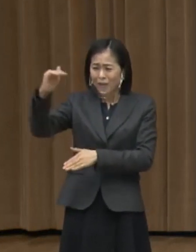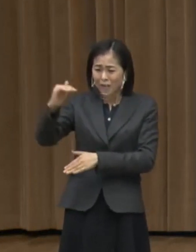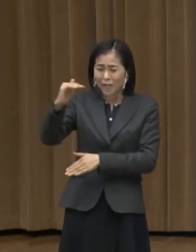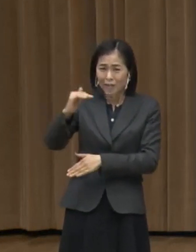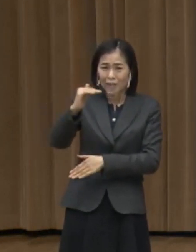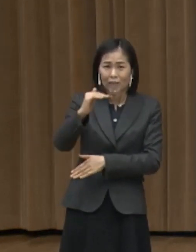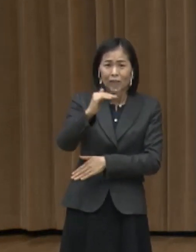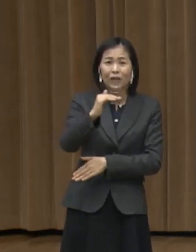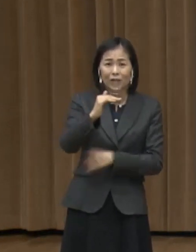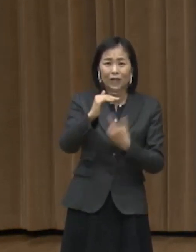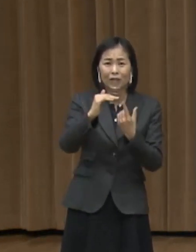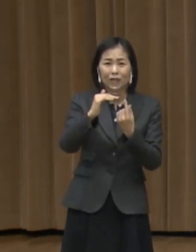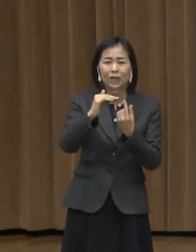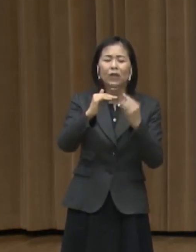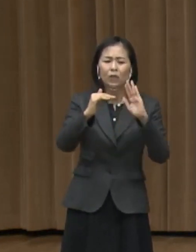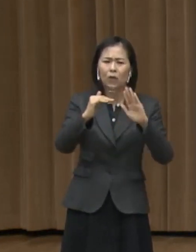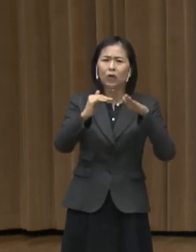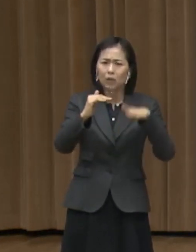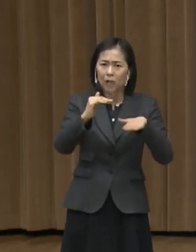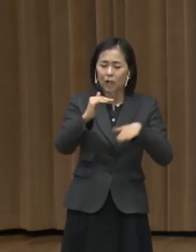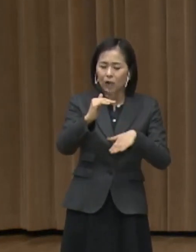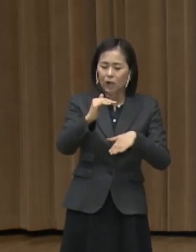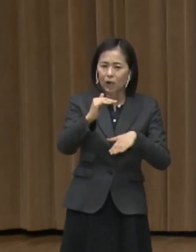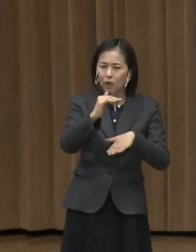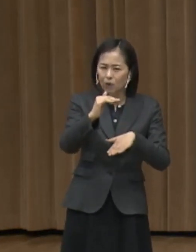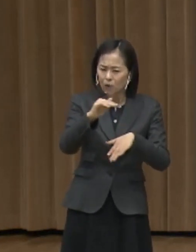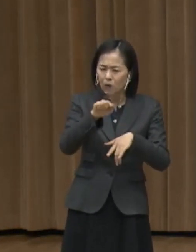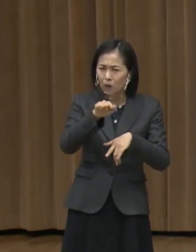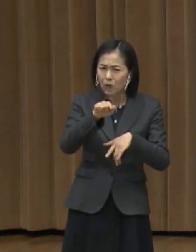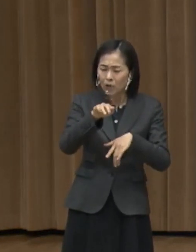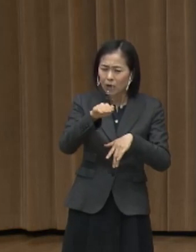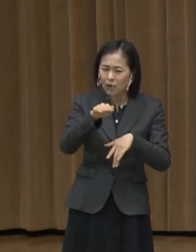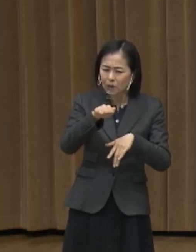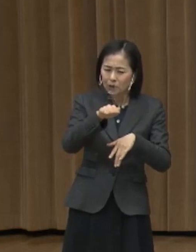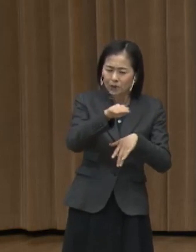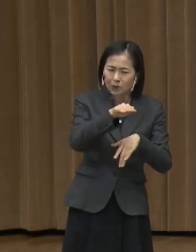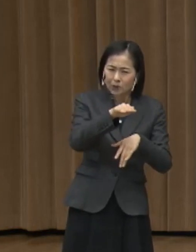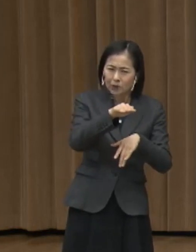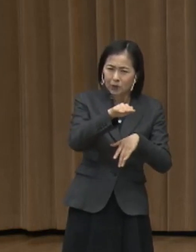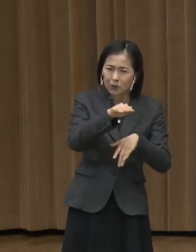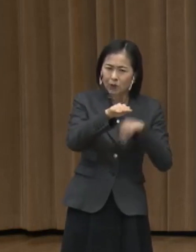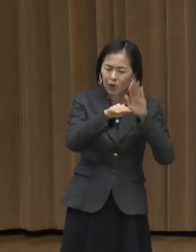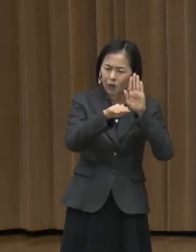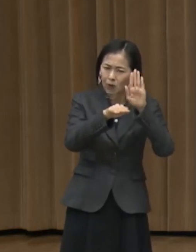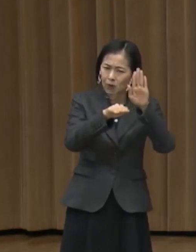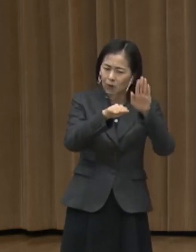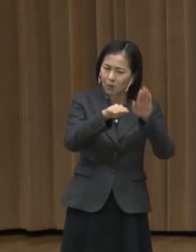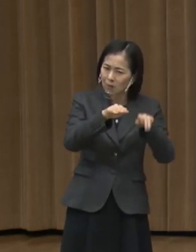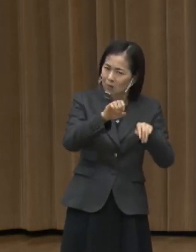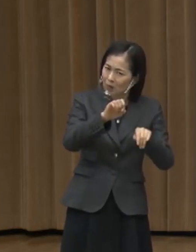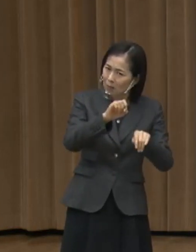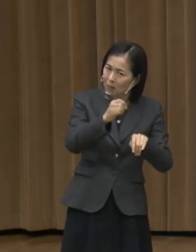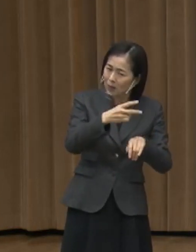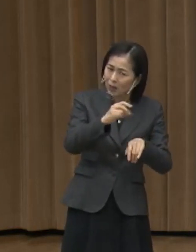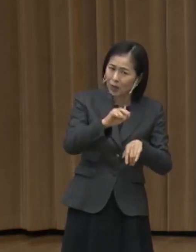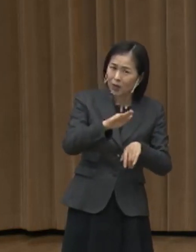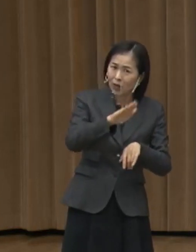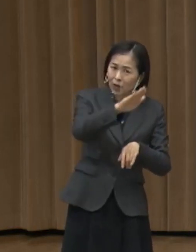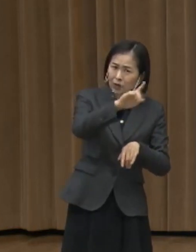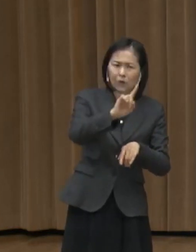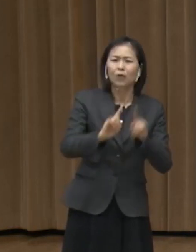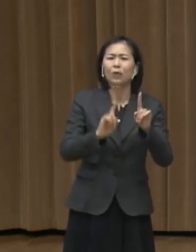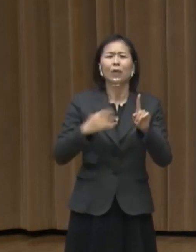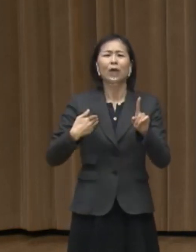ずつ落ちてきたわけですけれども、今、その台のところで踊り場でにいるのか、あるいはもしかしてこれからまた上がるのかちょっとわからないですけれ